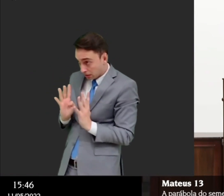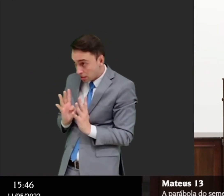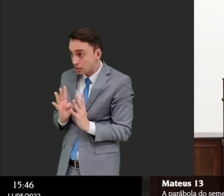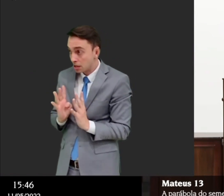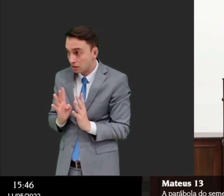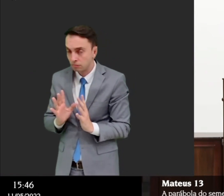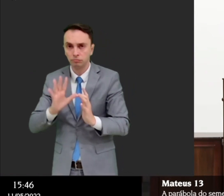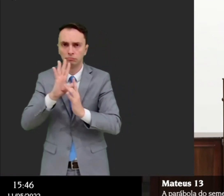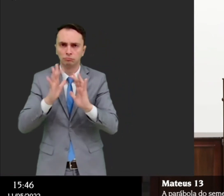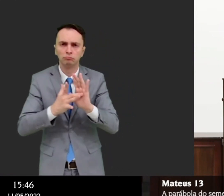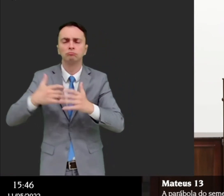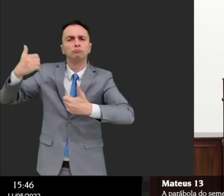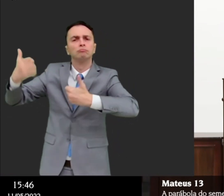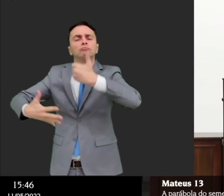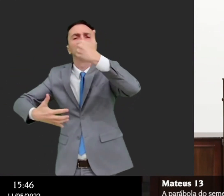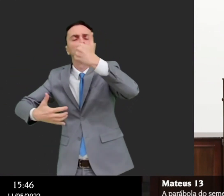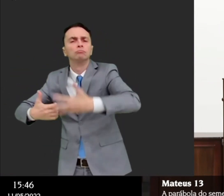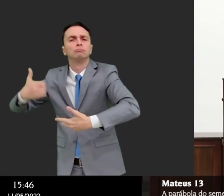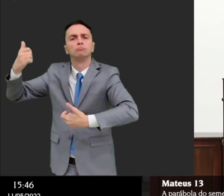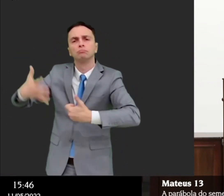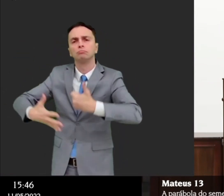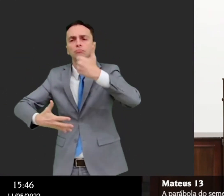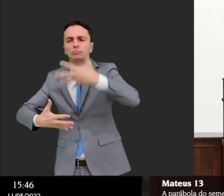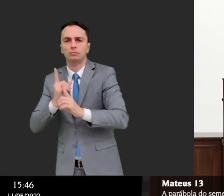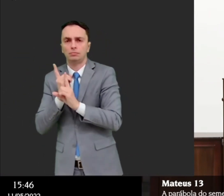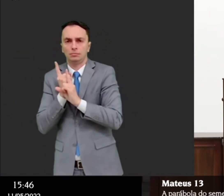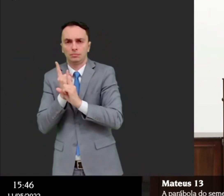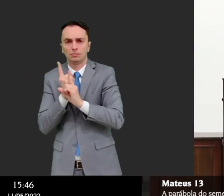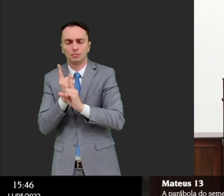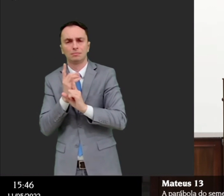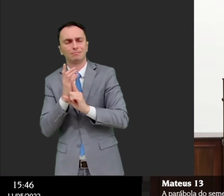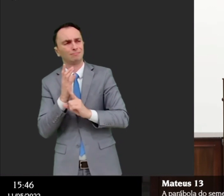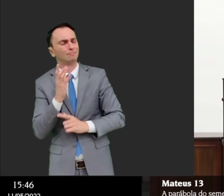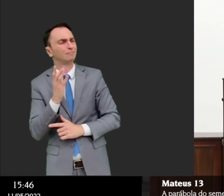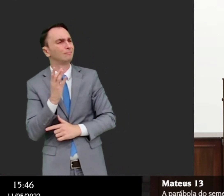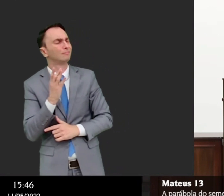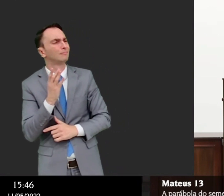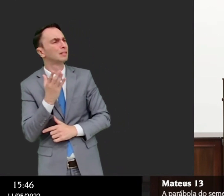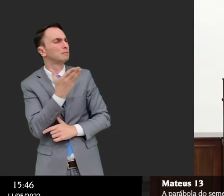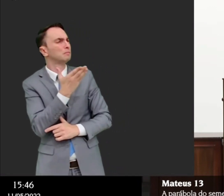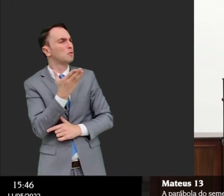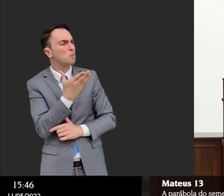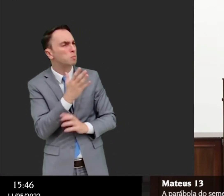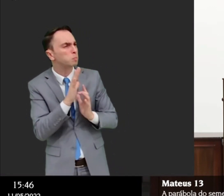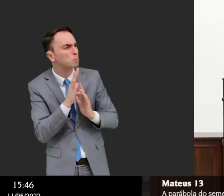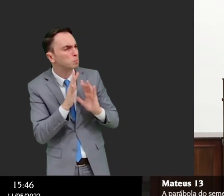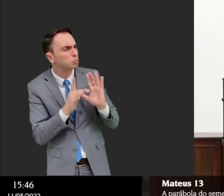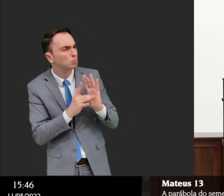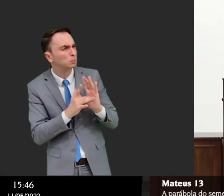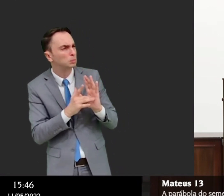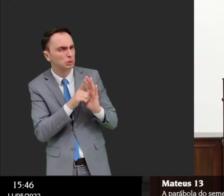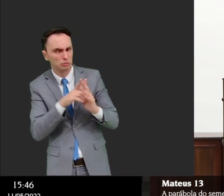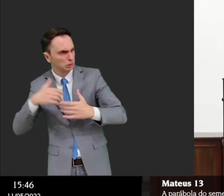acercando-se dele os discípulos, disseram-lhe: por que lhes fala lhes fala